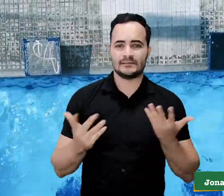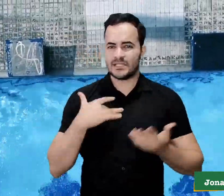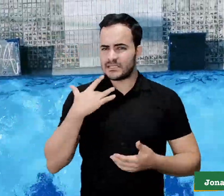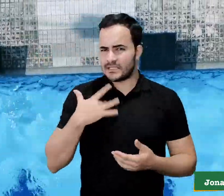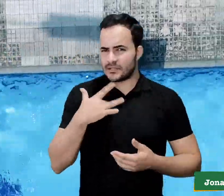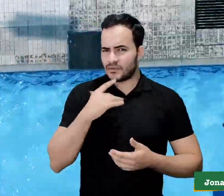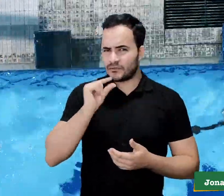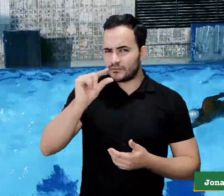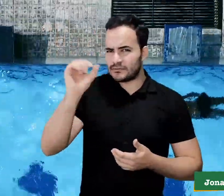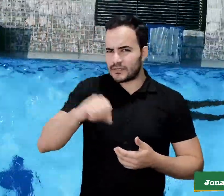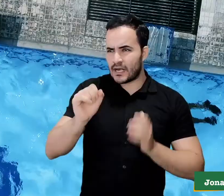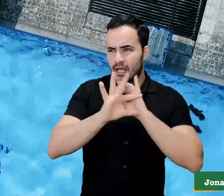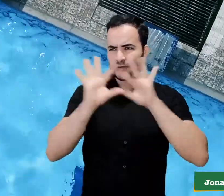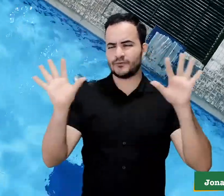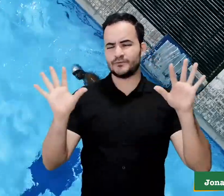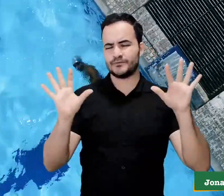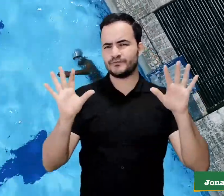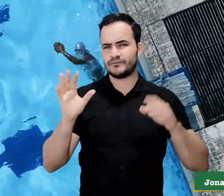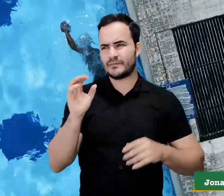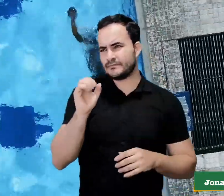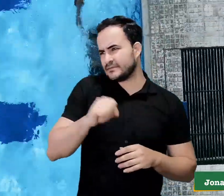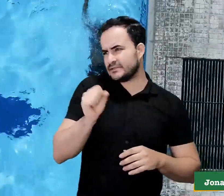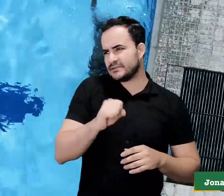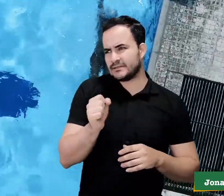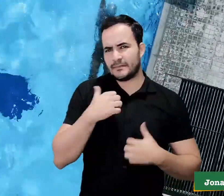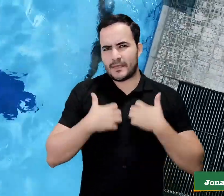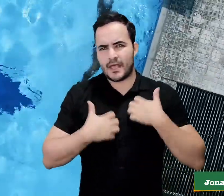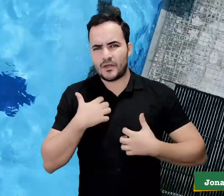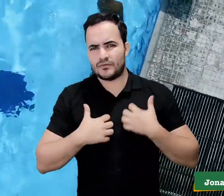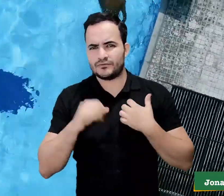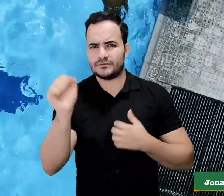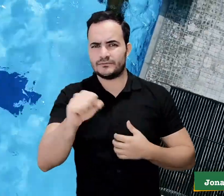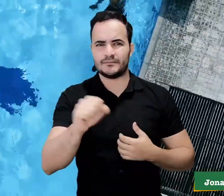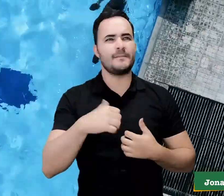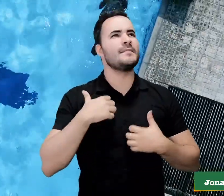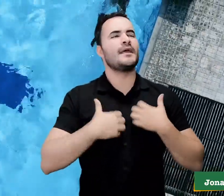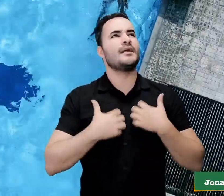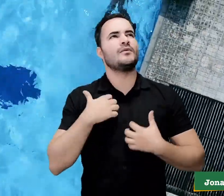manera sí representa cierto miedo a